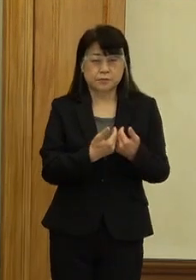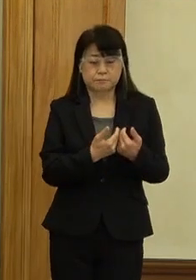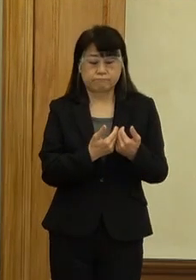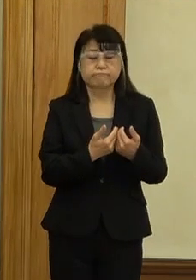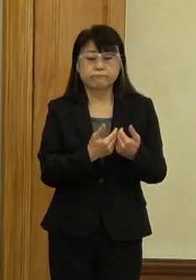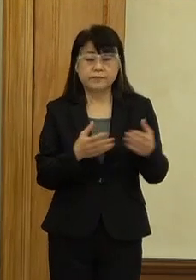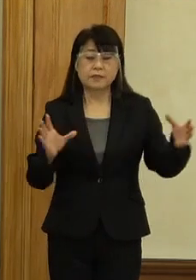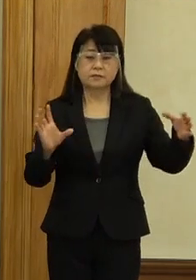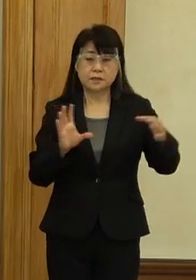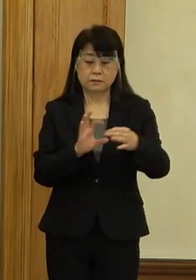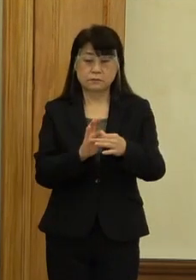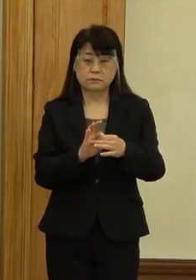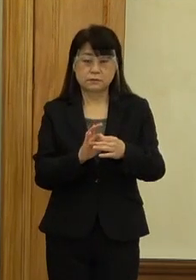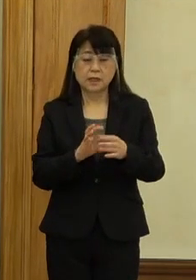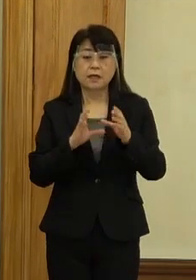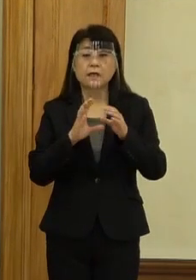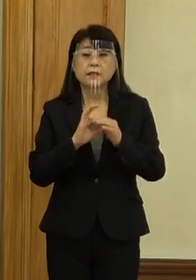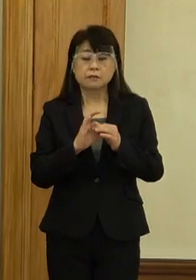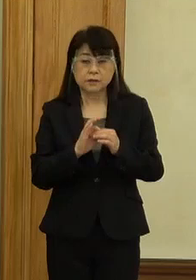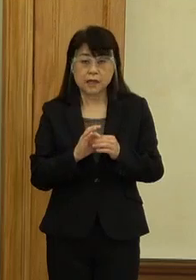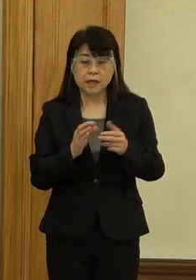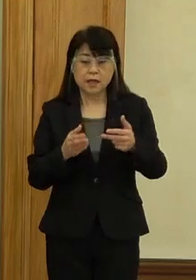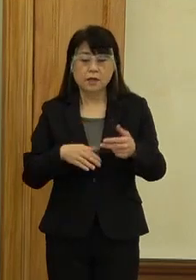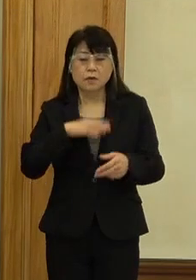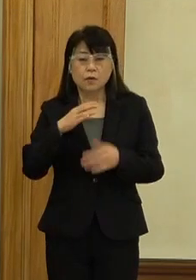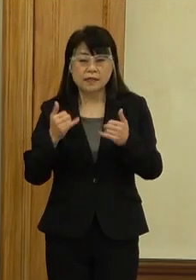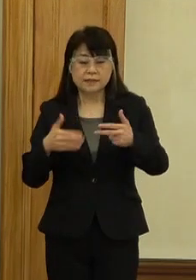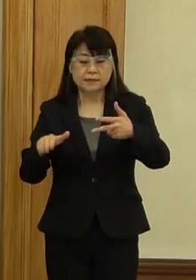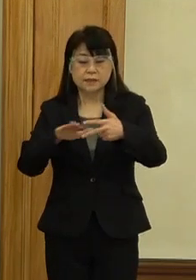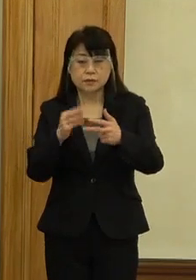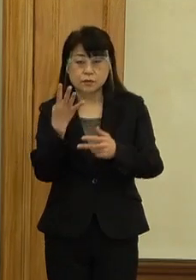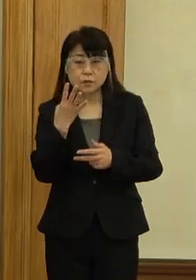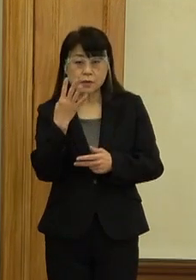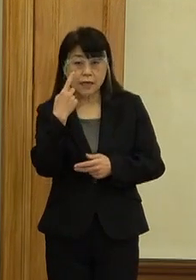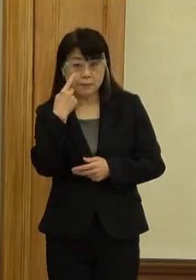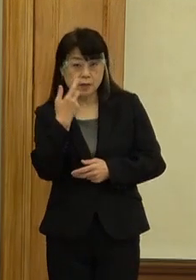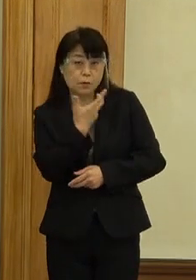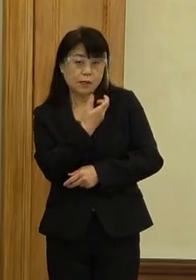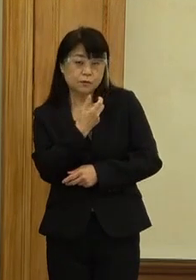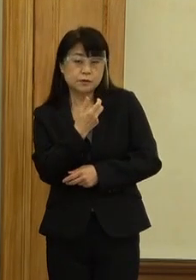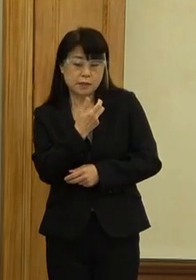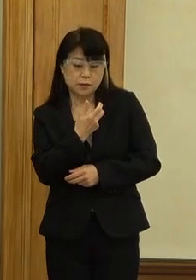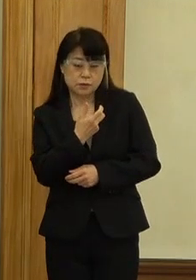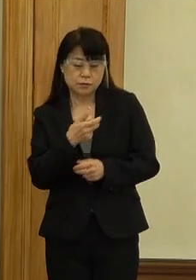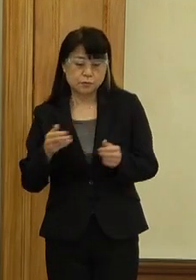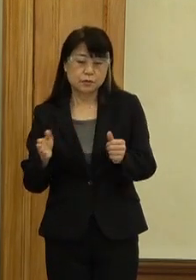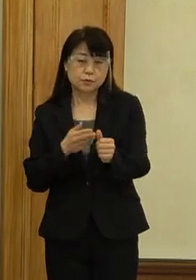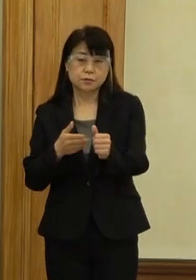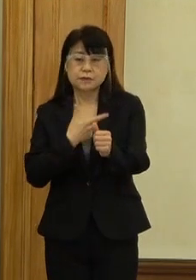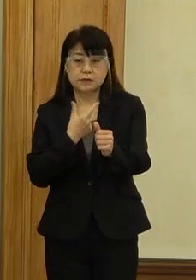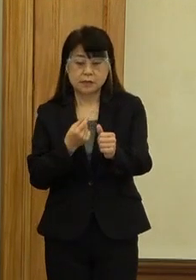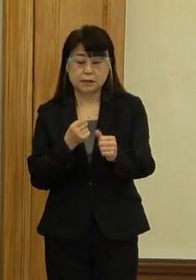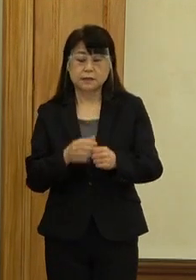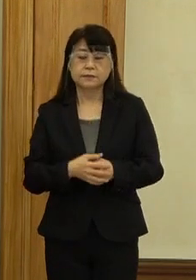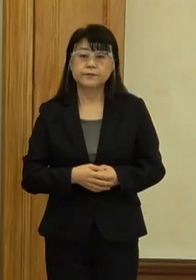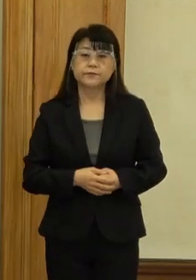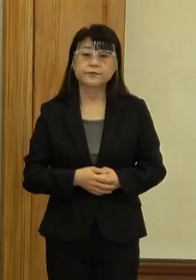ので、高齢者施設での4回目ワクチン接種の促進を進めてまいりたいと考えております